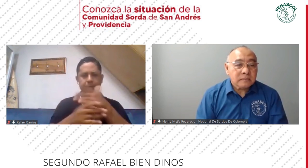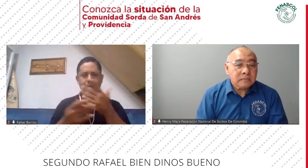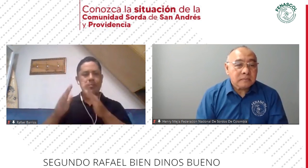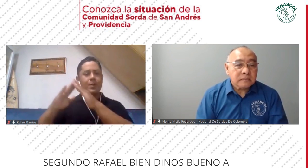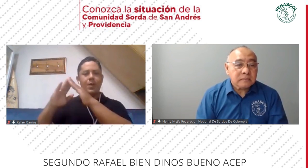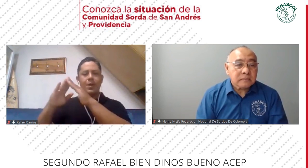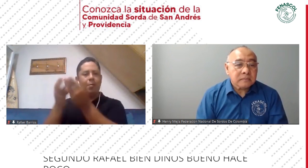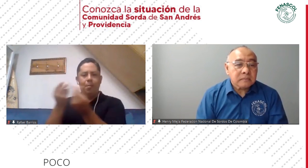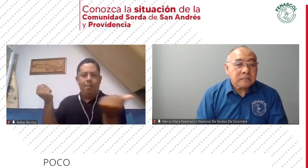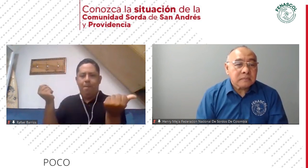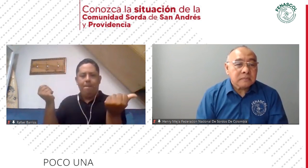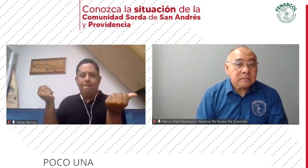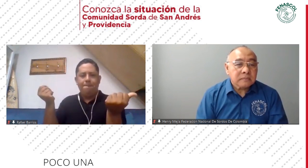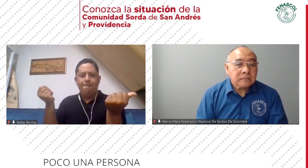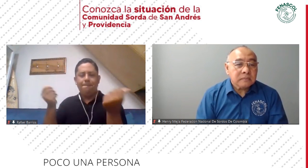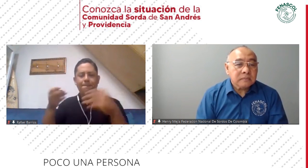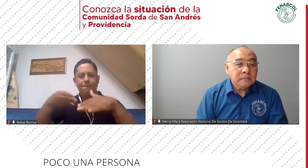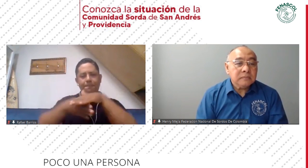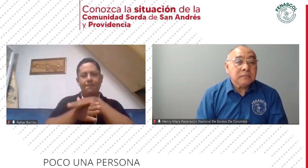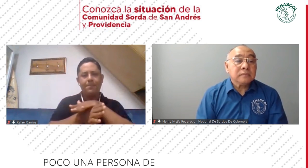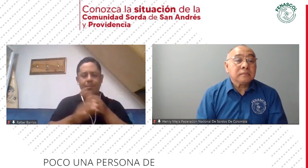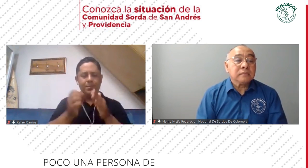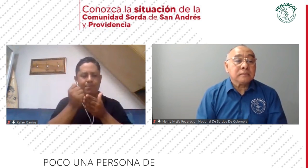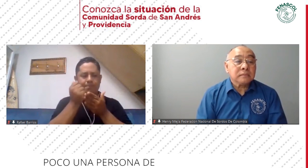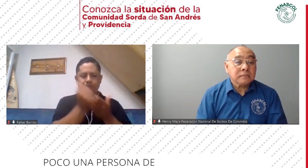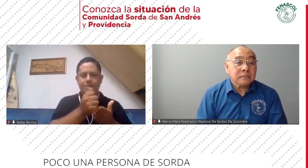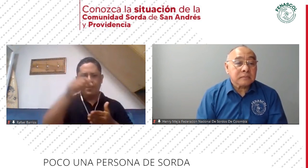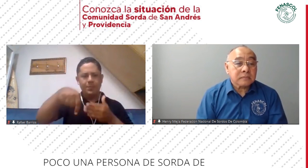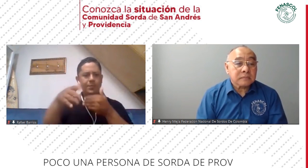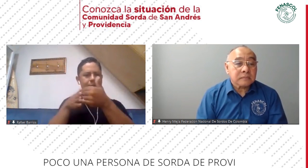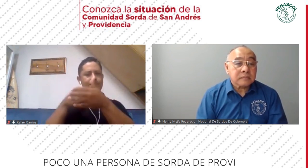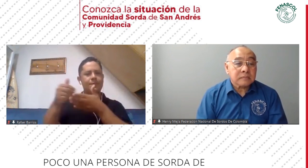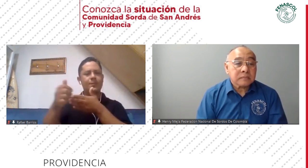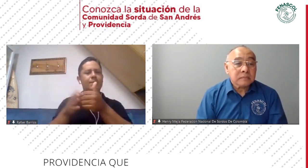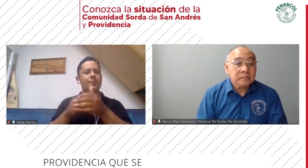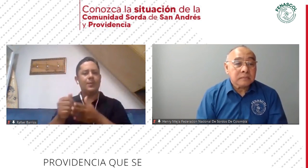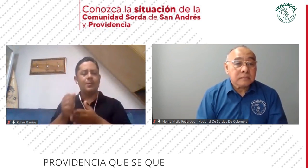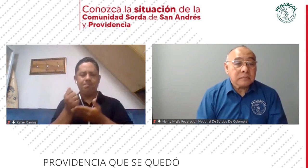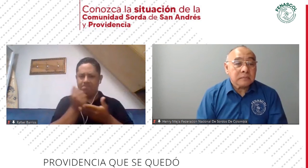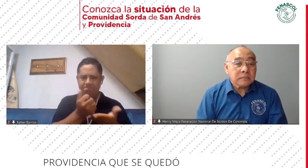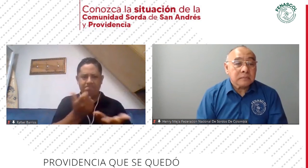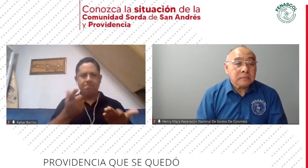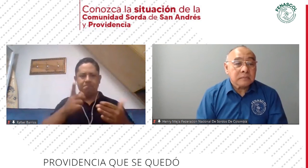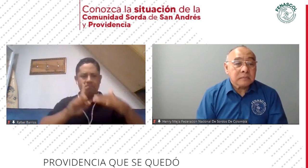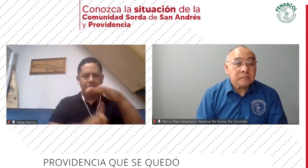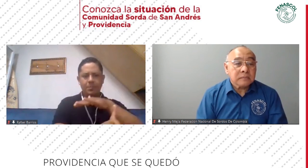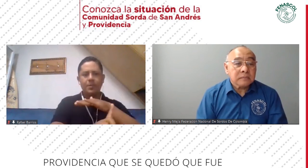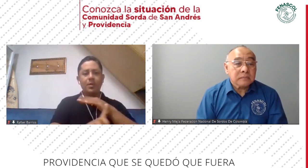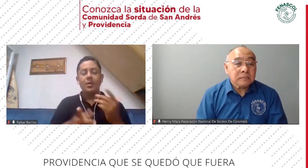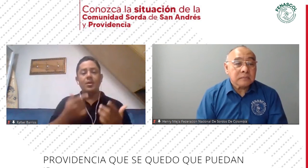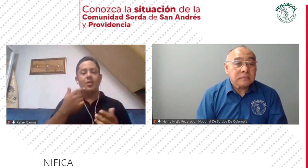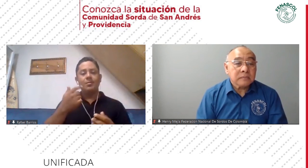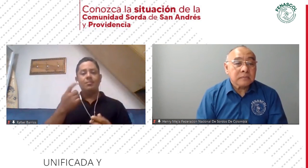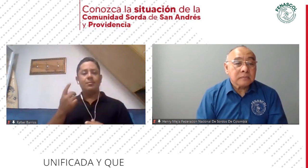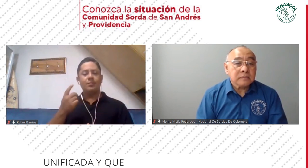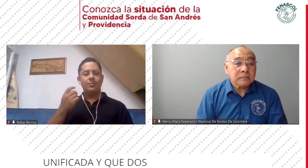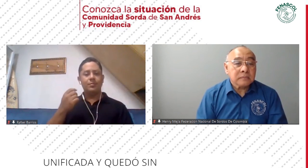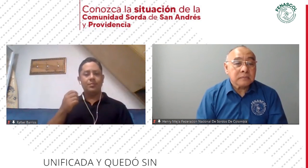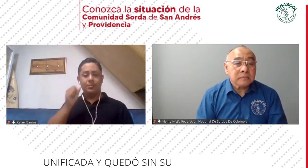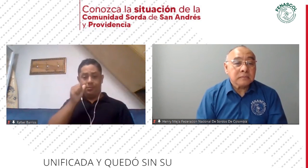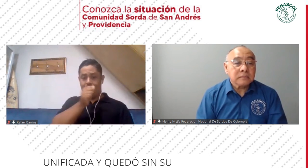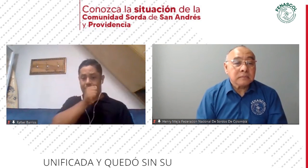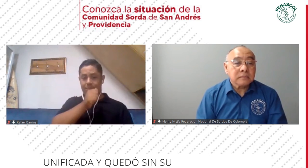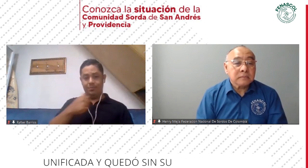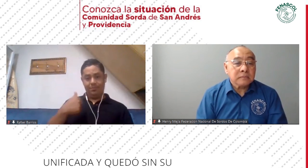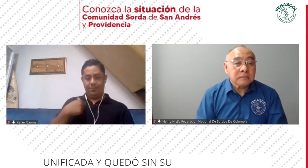bueno hace poco una persona de sorda de providencia que se quedó que fue damnificada y quedó sin